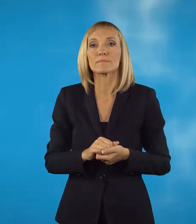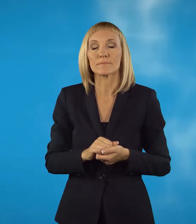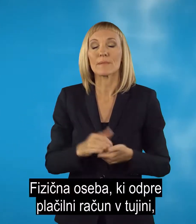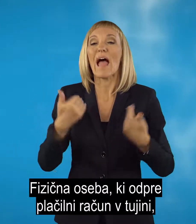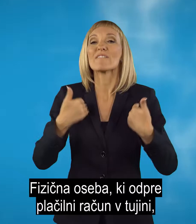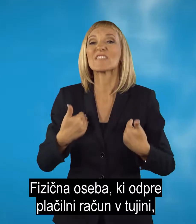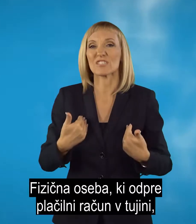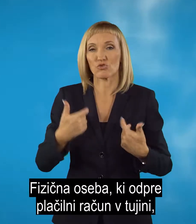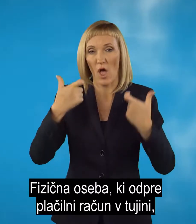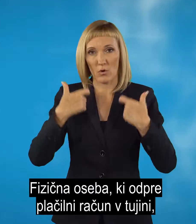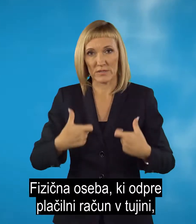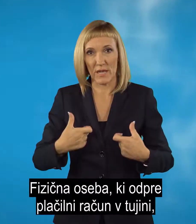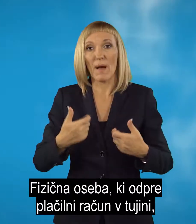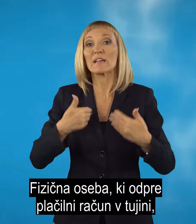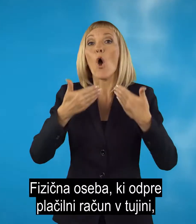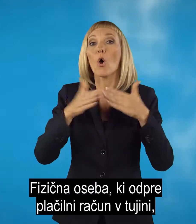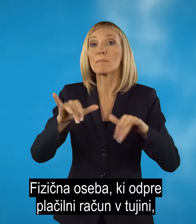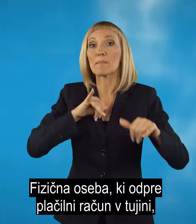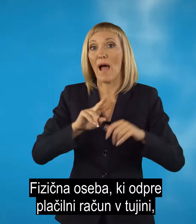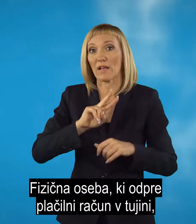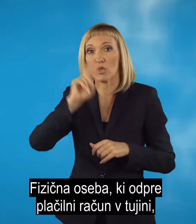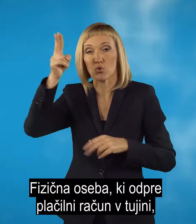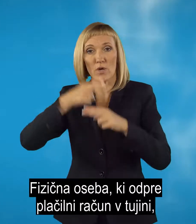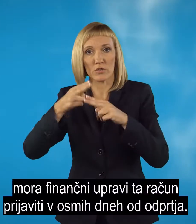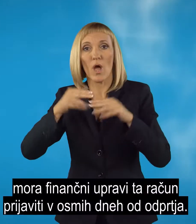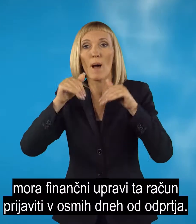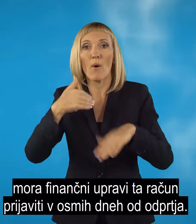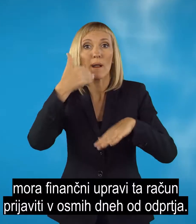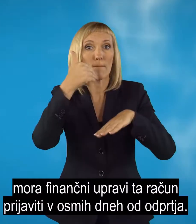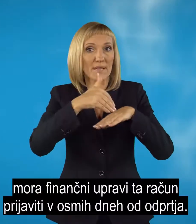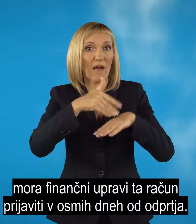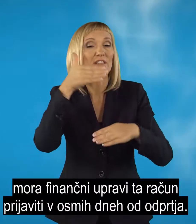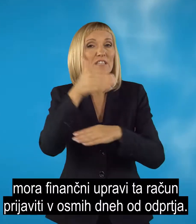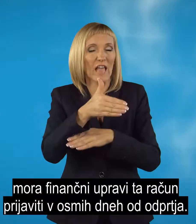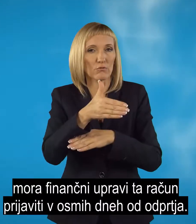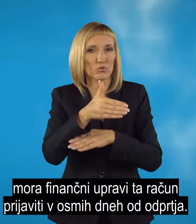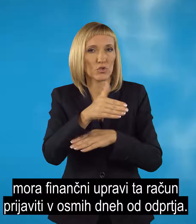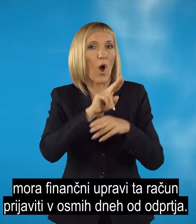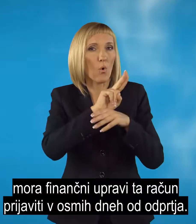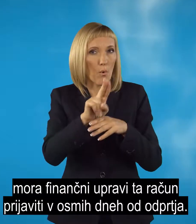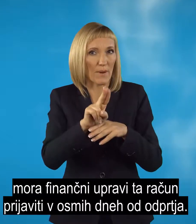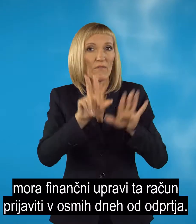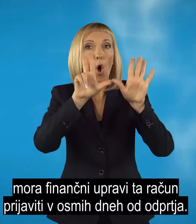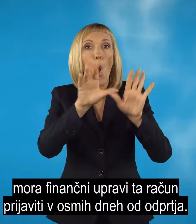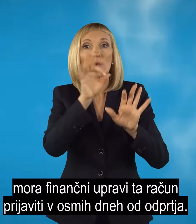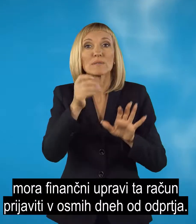Fizična oseba, ki odpre plačilni račun v tujini, mora finančni upravi ta račun prijaviti v 8 dneh od odprtja.